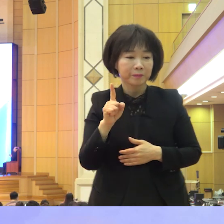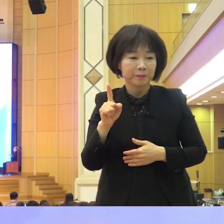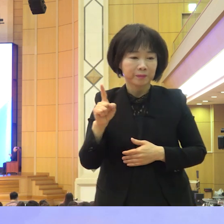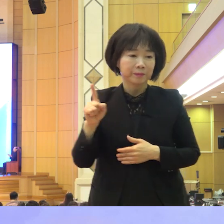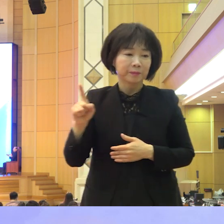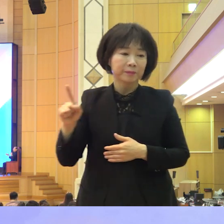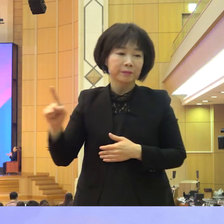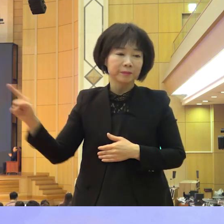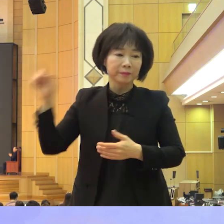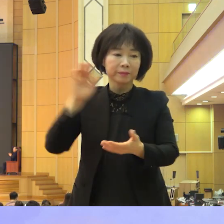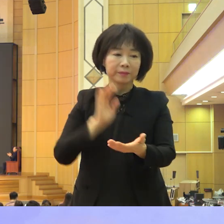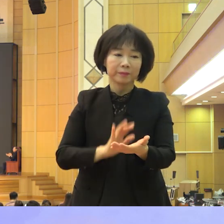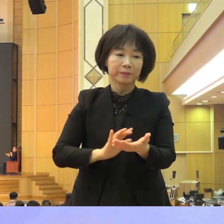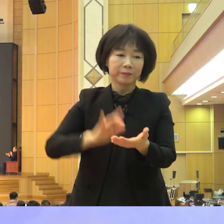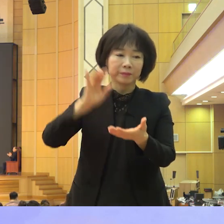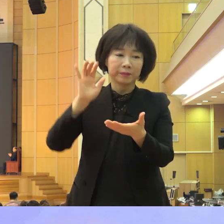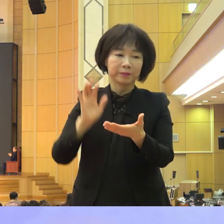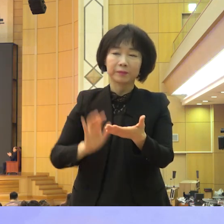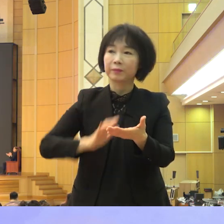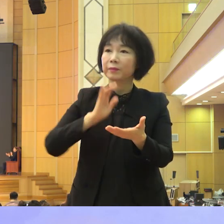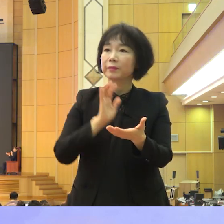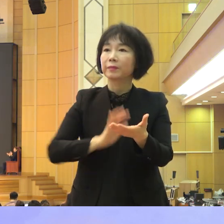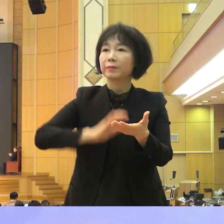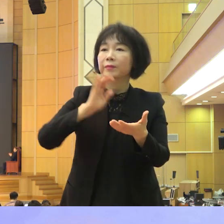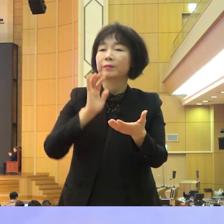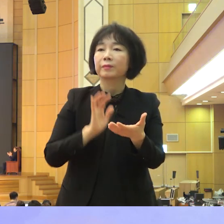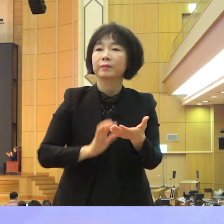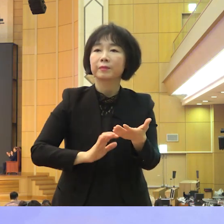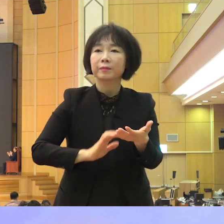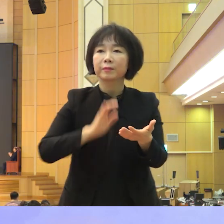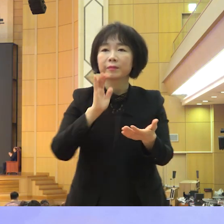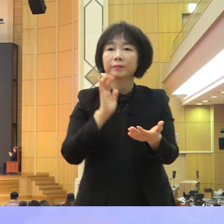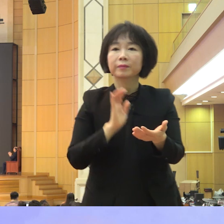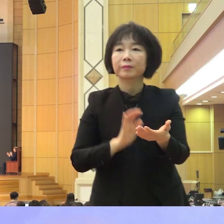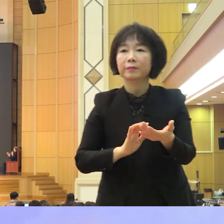이어서 박수치며 찬양합니다.